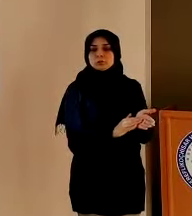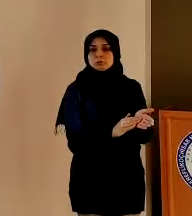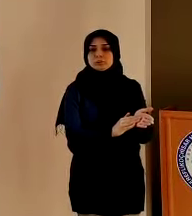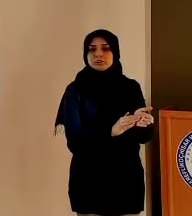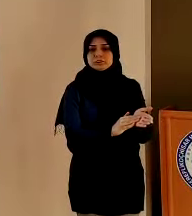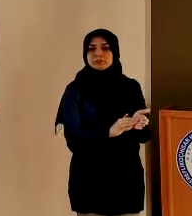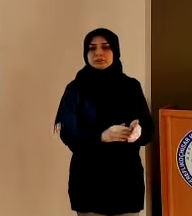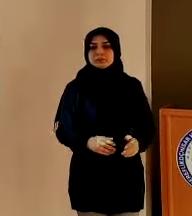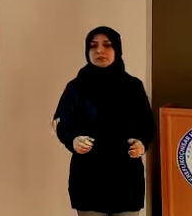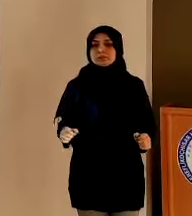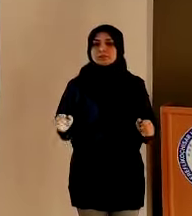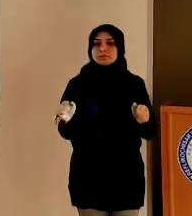bulaşık,